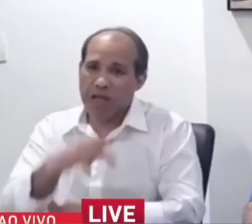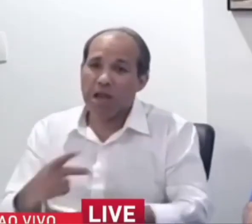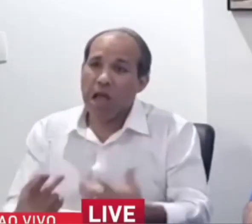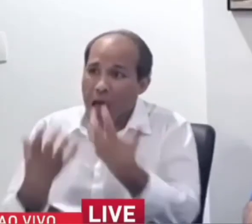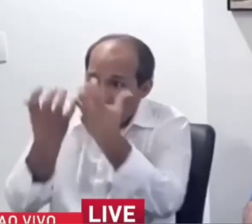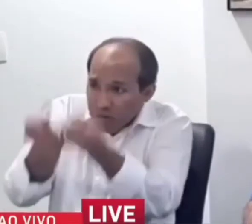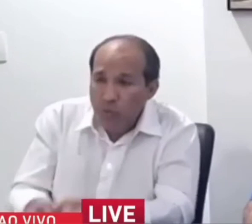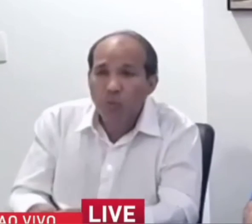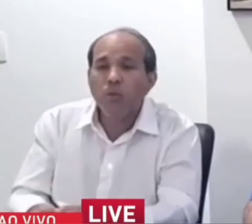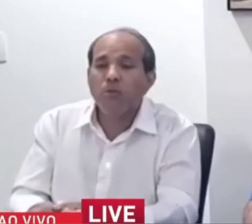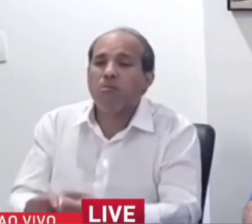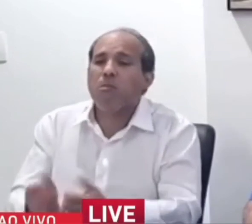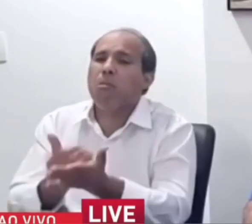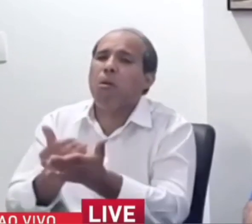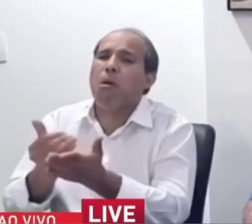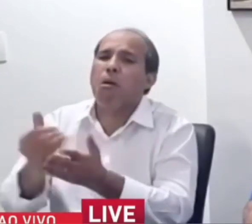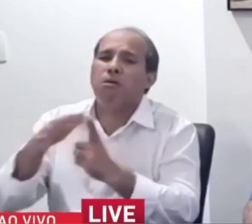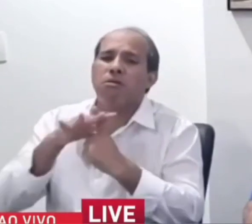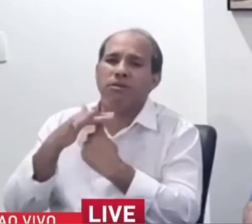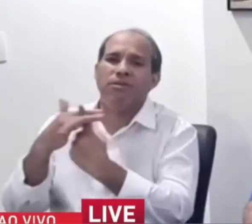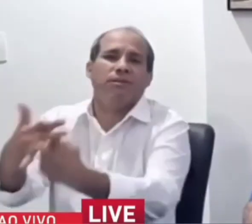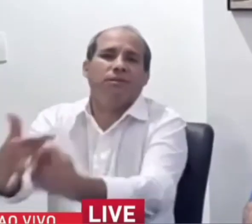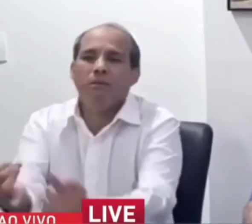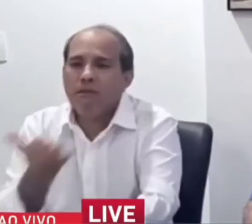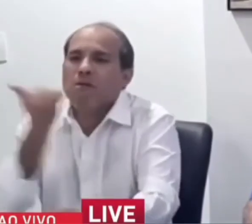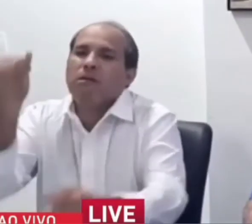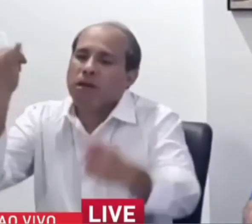ao socialismo foi colocado lá, e a desgraça bateu na Argentina.